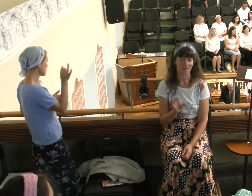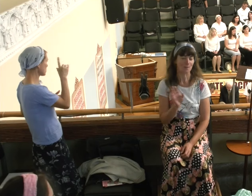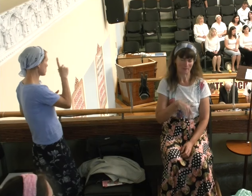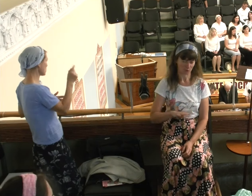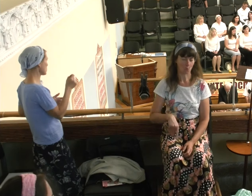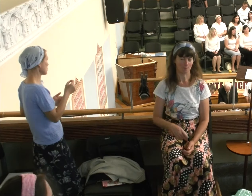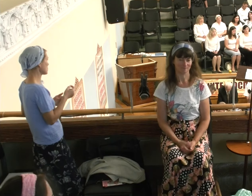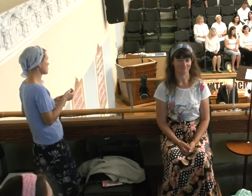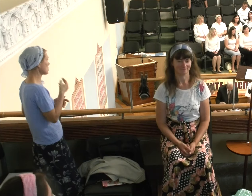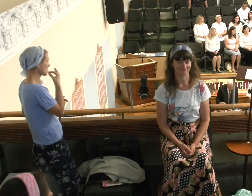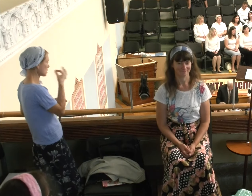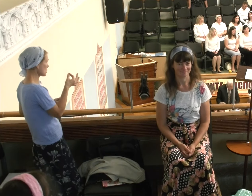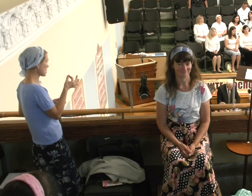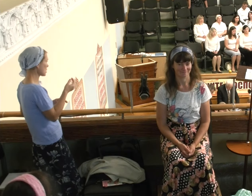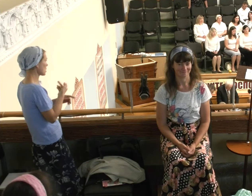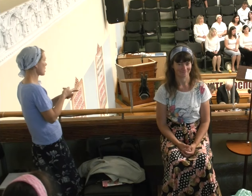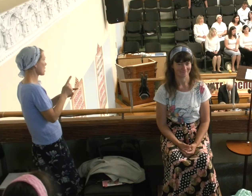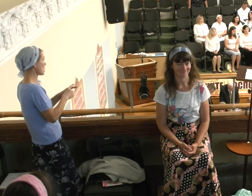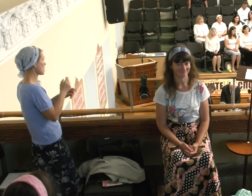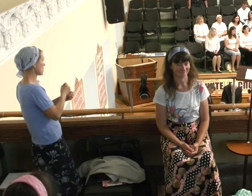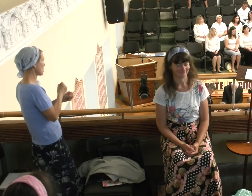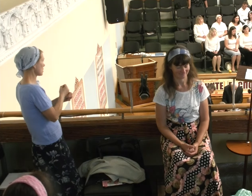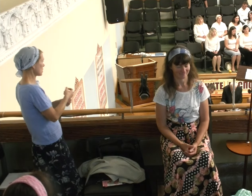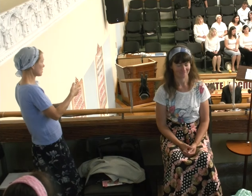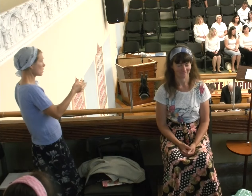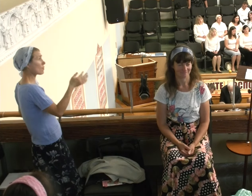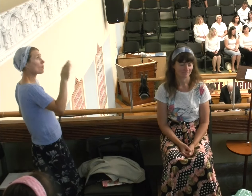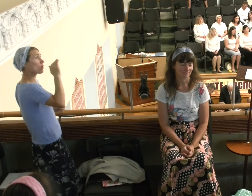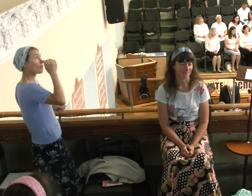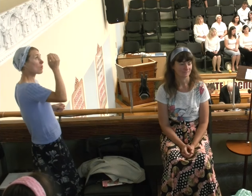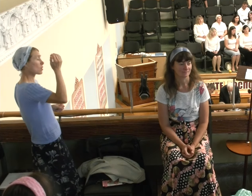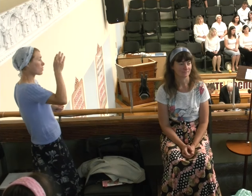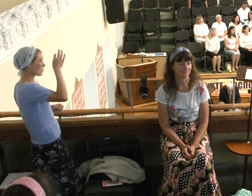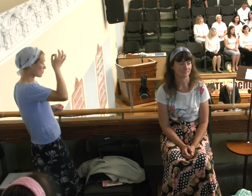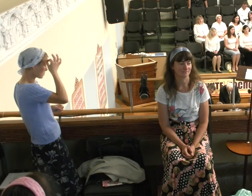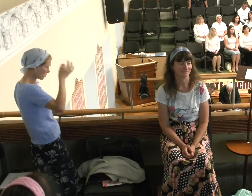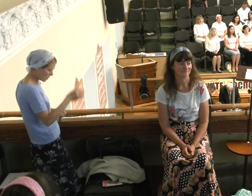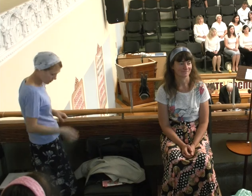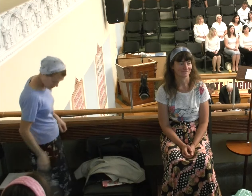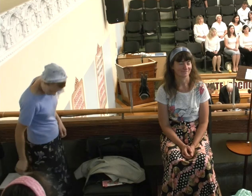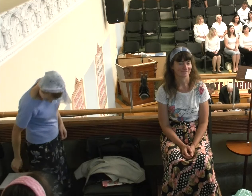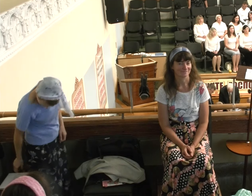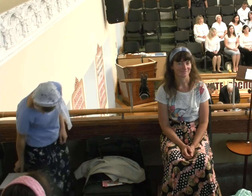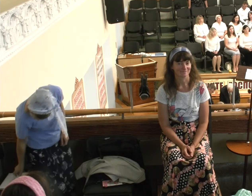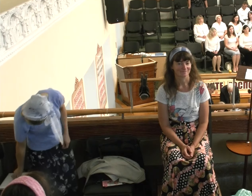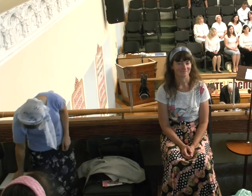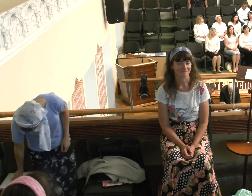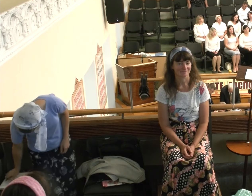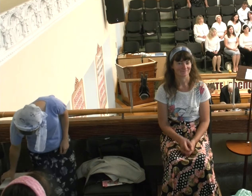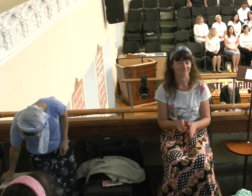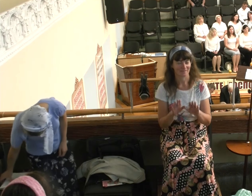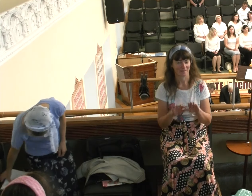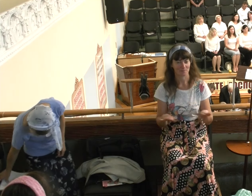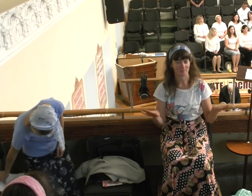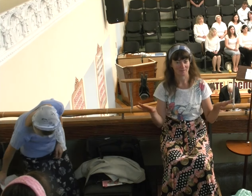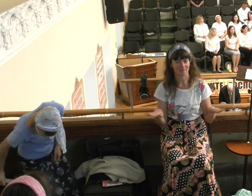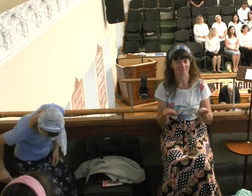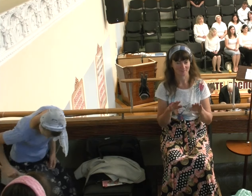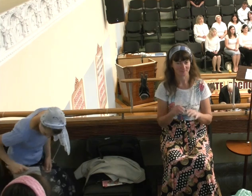воспоминание». Будем петь вместе сборника 1175 «Путь в Голгофе далек».